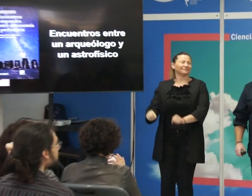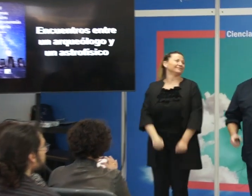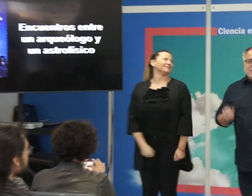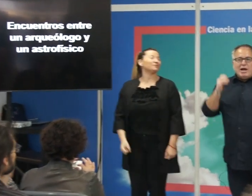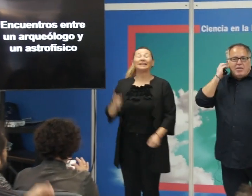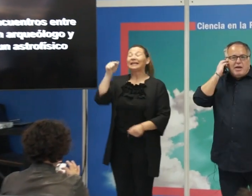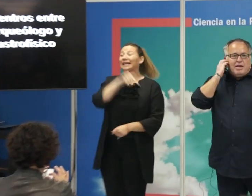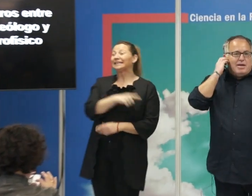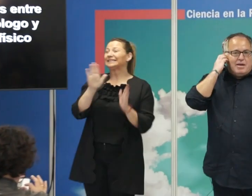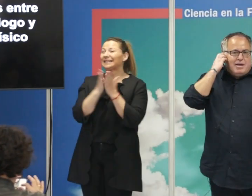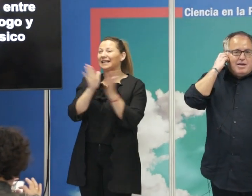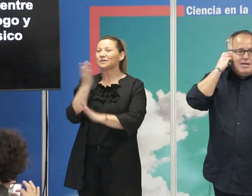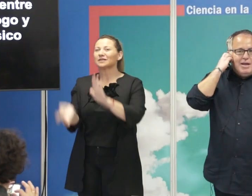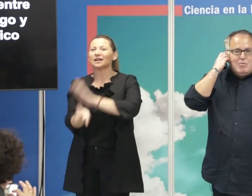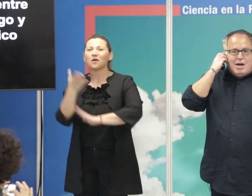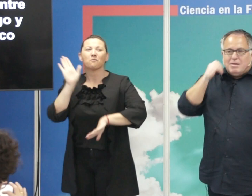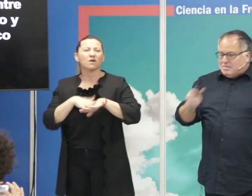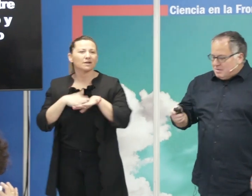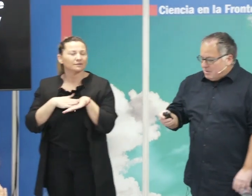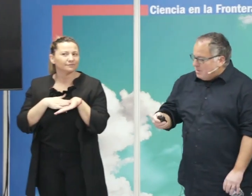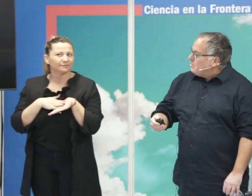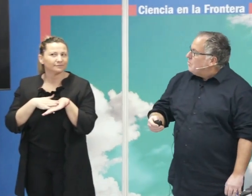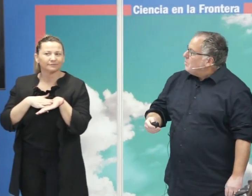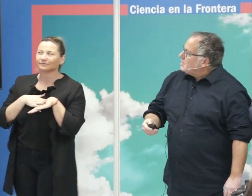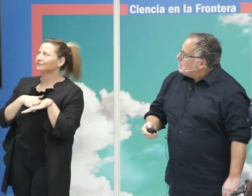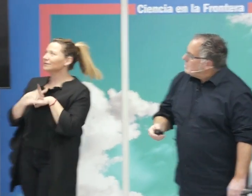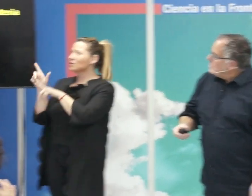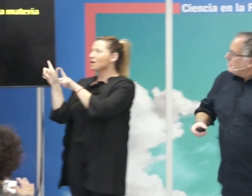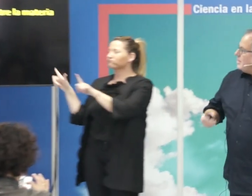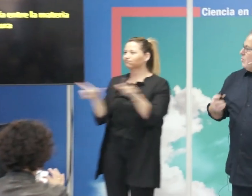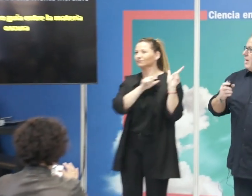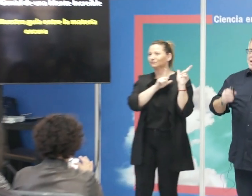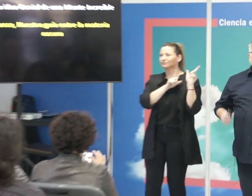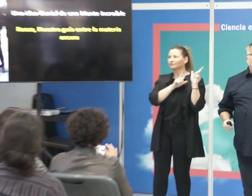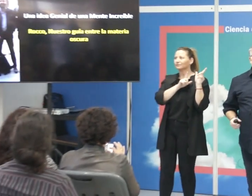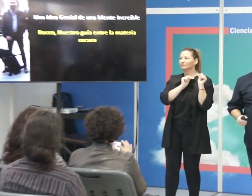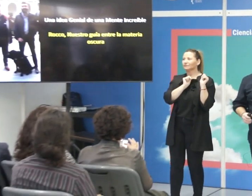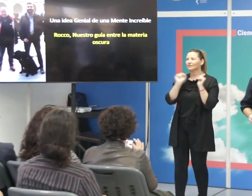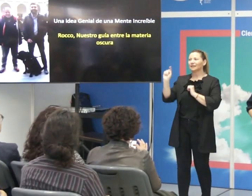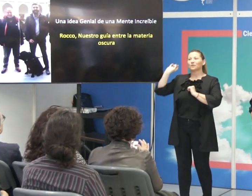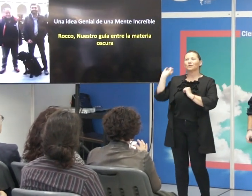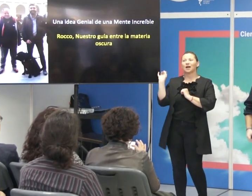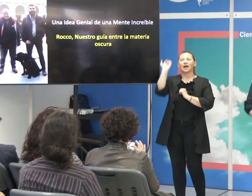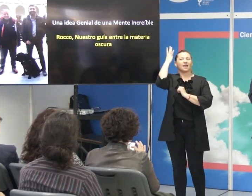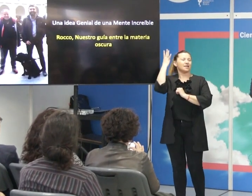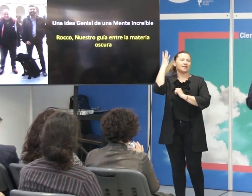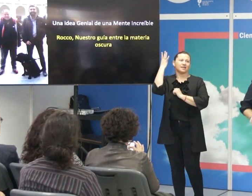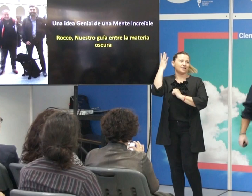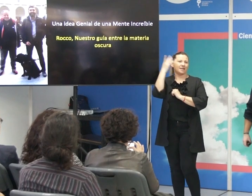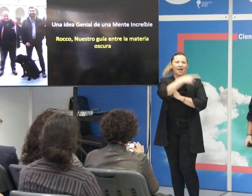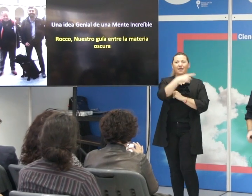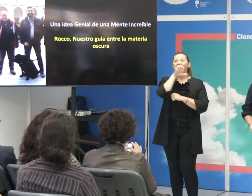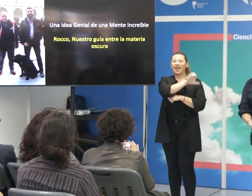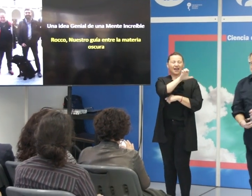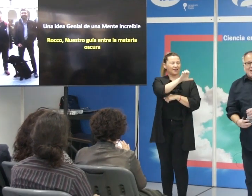Este libro nace de una idea genial de una mente privilegiada, que es la de Enric.